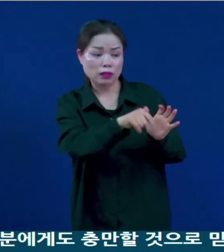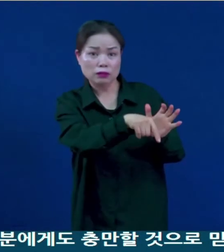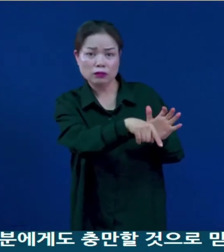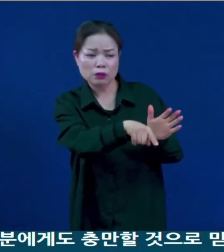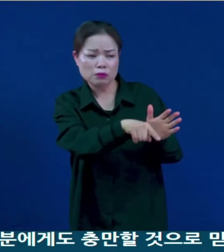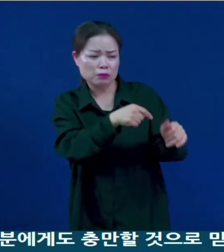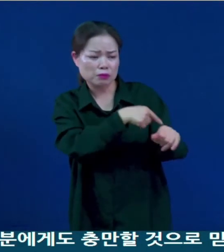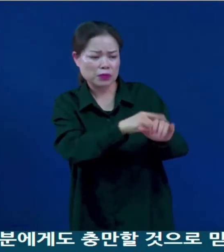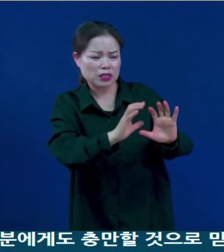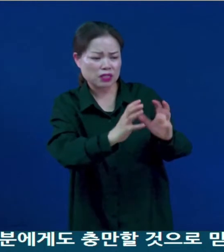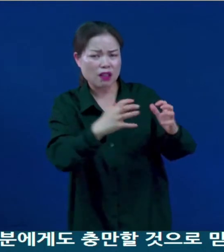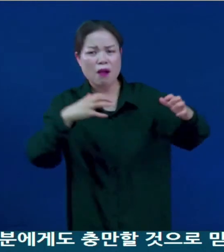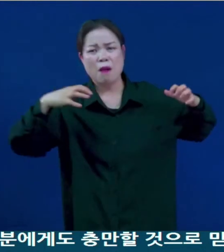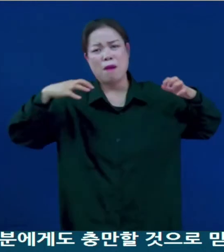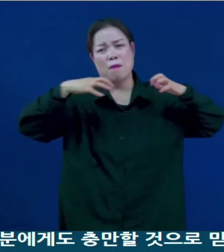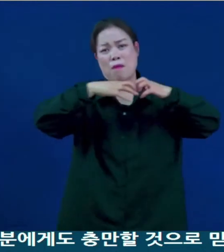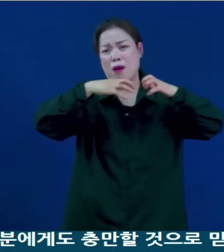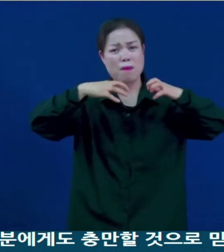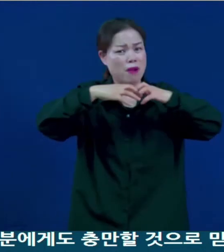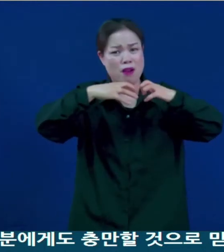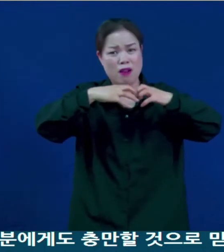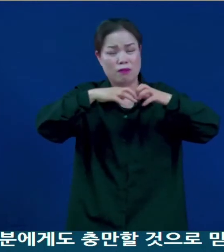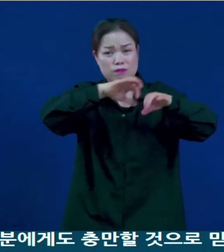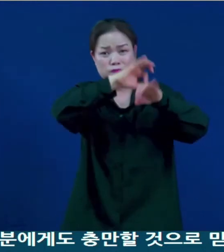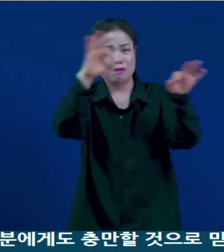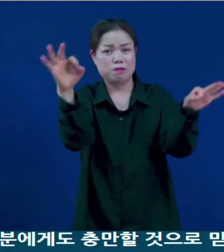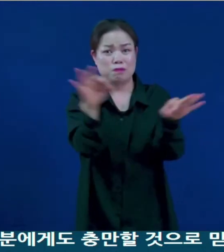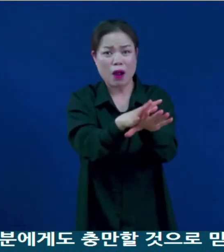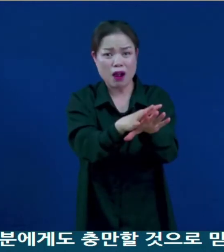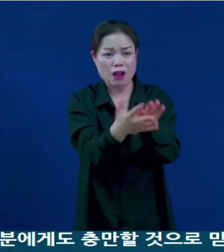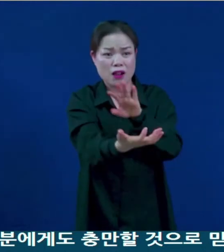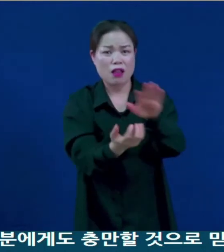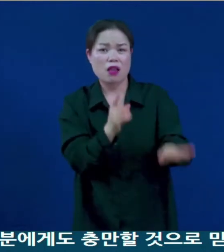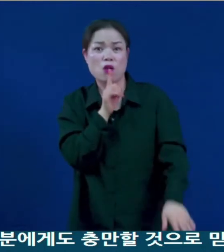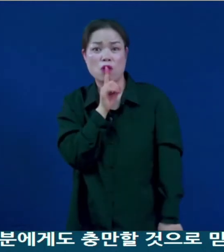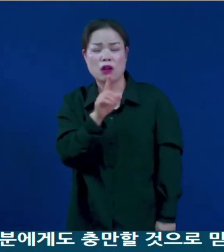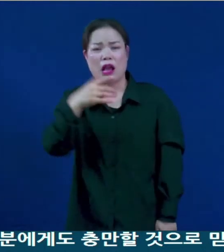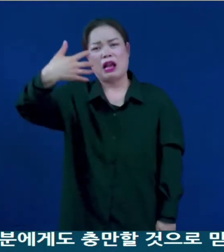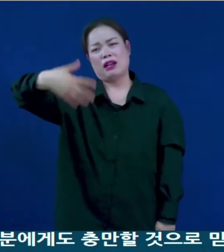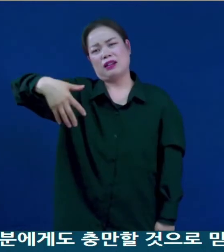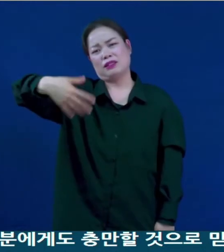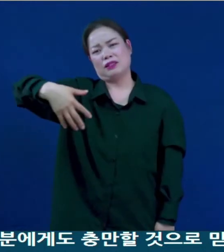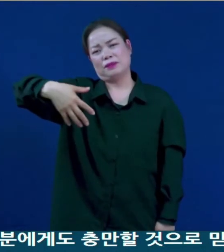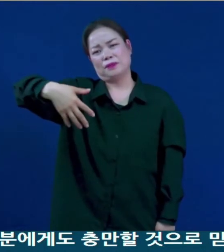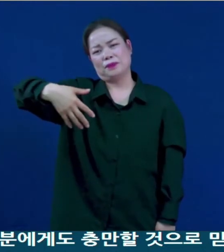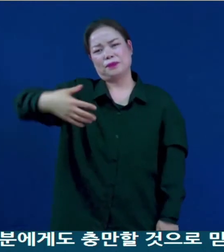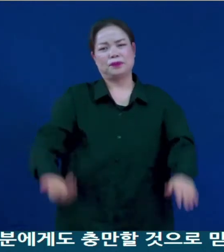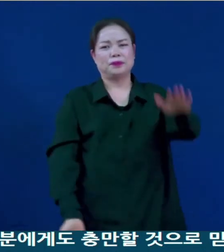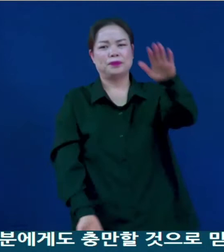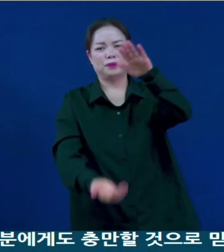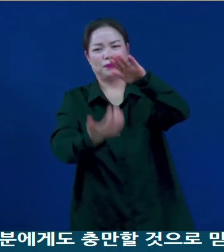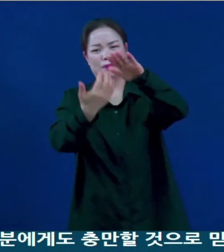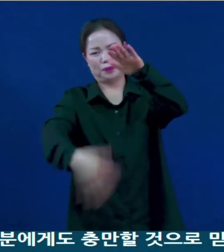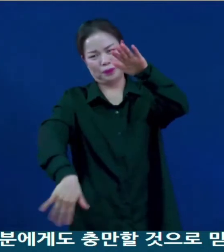세상에서 민족들 간의 전쟁을 완전히 없애시겠다는 예언은 아직 이루어지지 않았습니다.